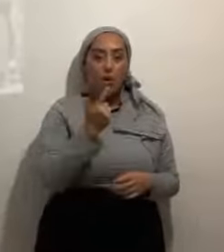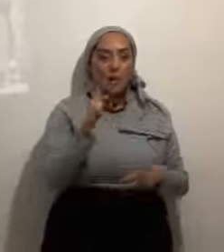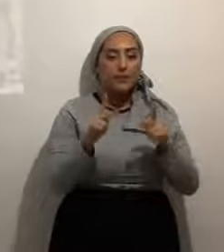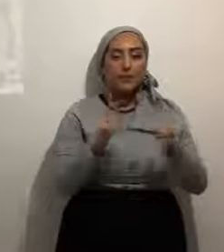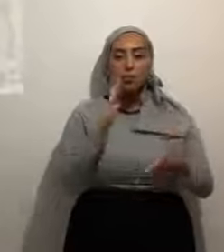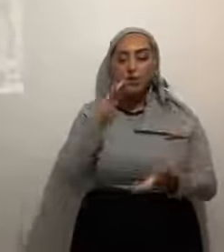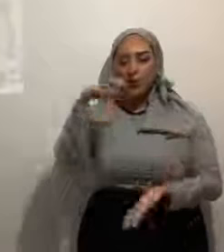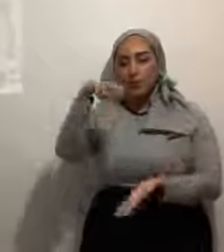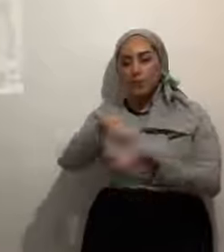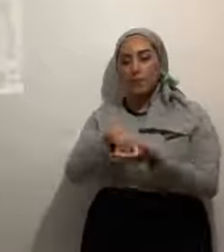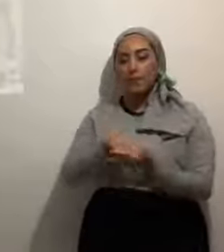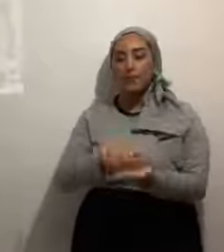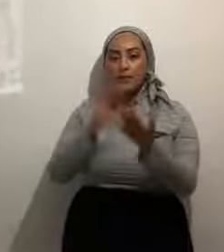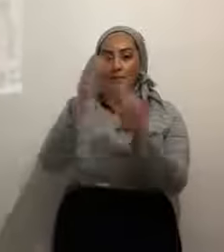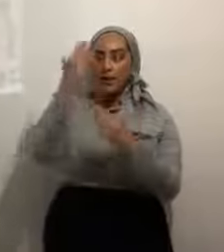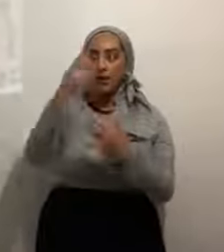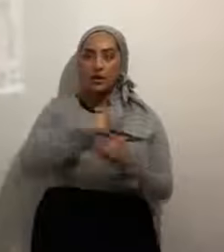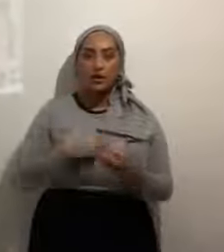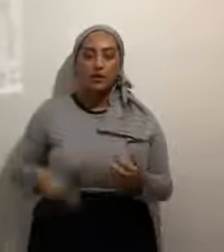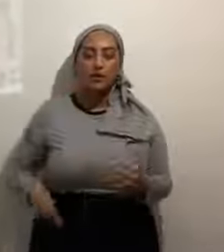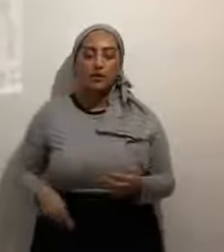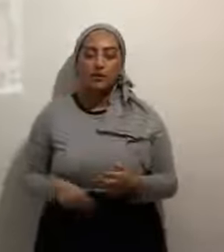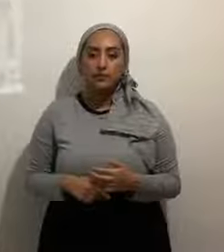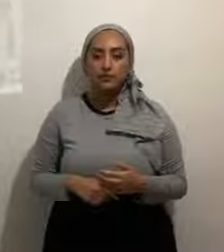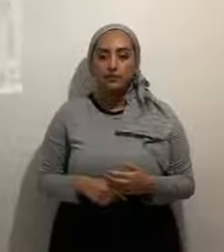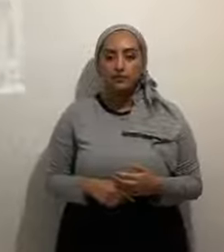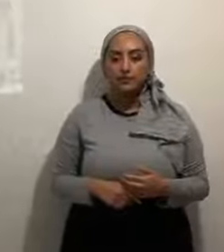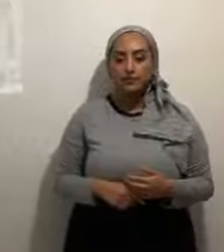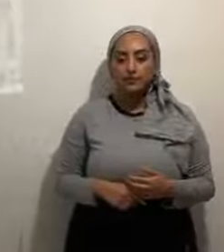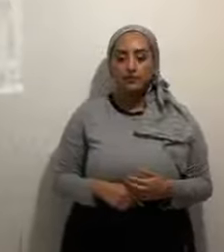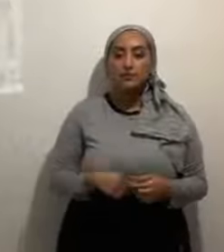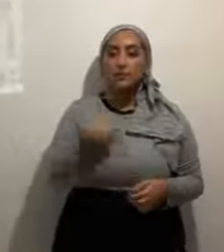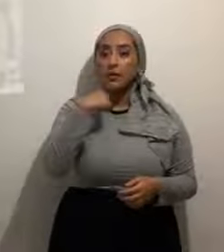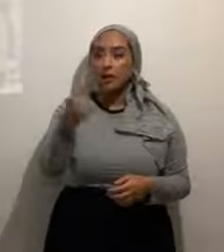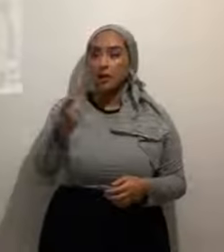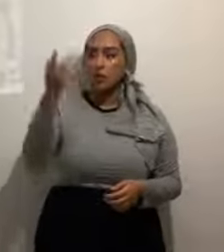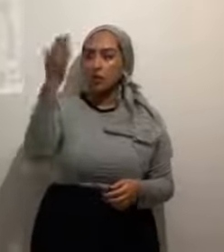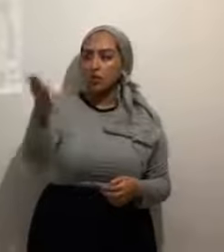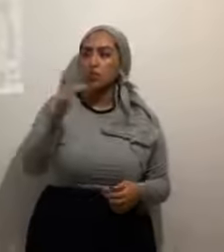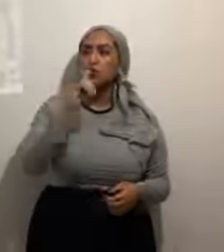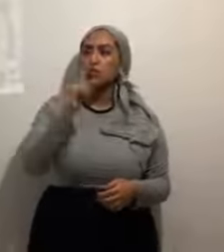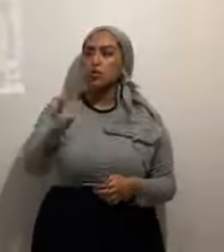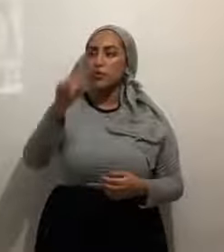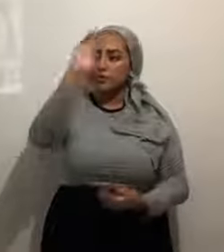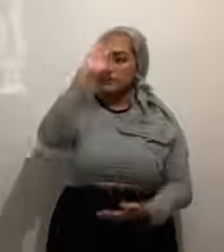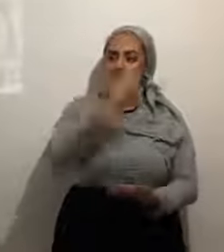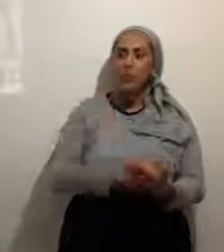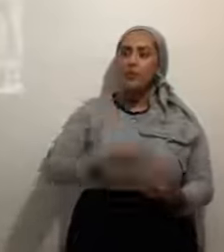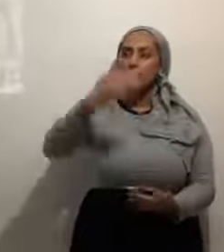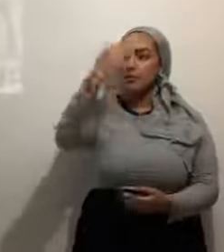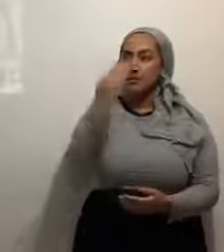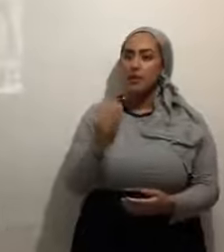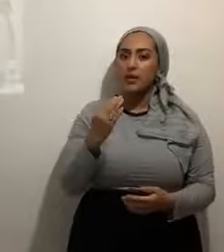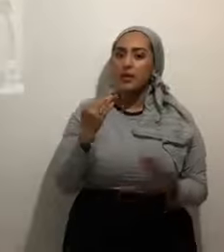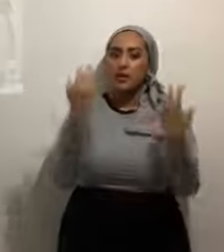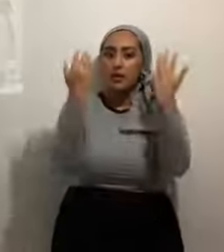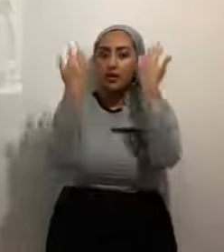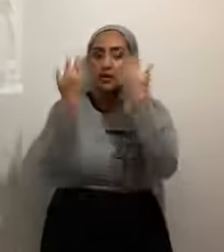doblar, es adoración. Diciendo, verdaderamente eres hijo de Elohim. Y terminada la travesía, vinieron a